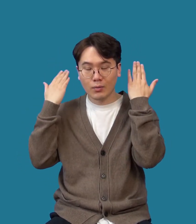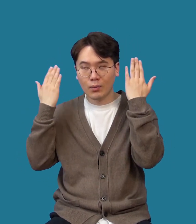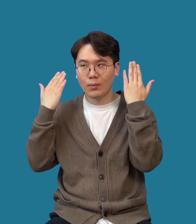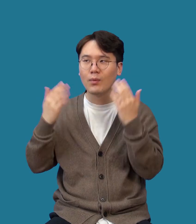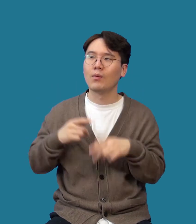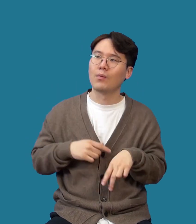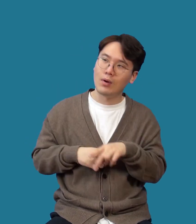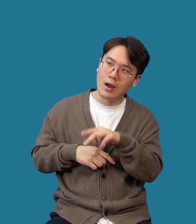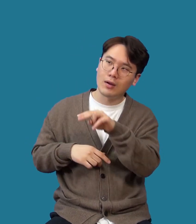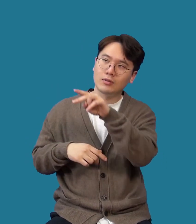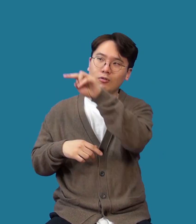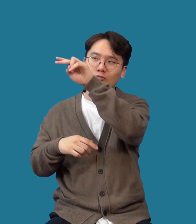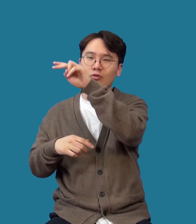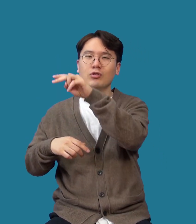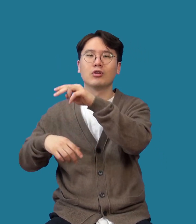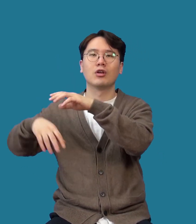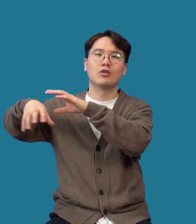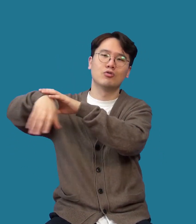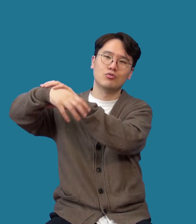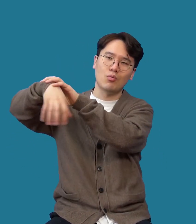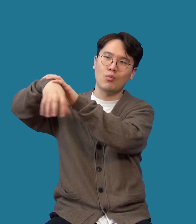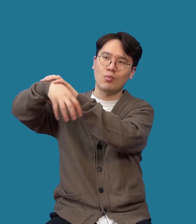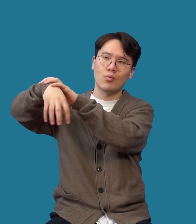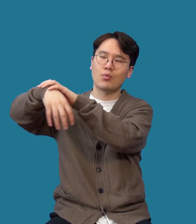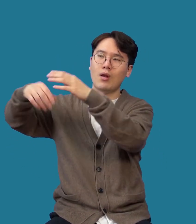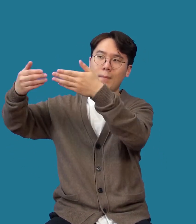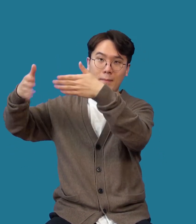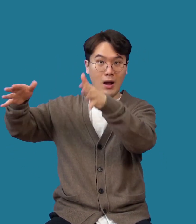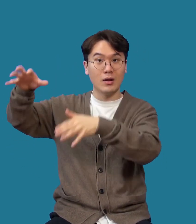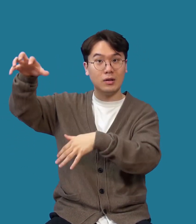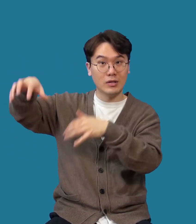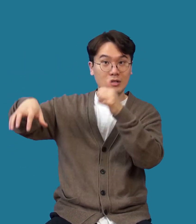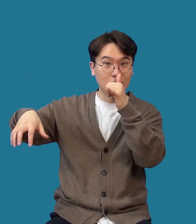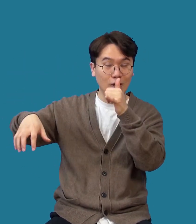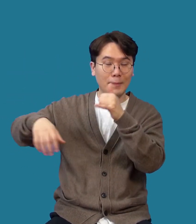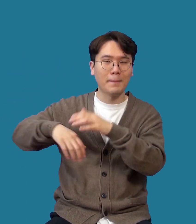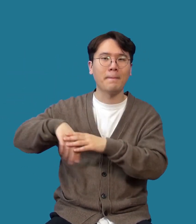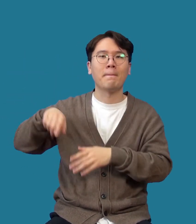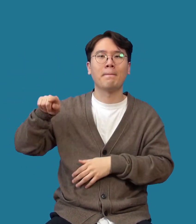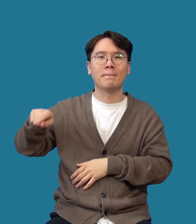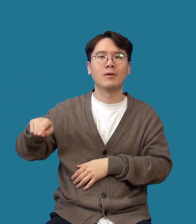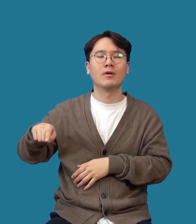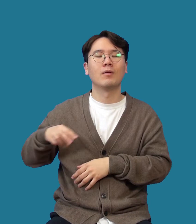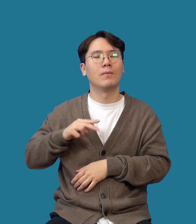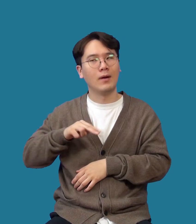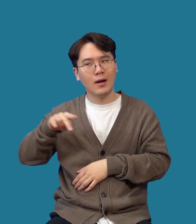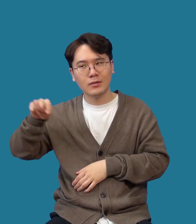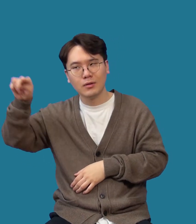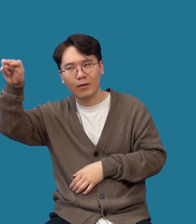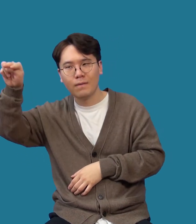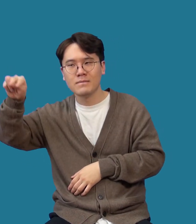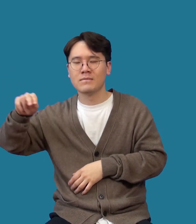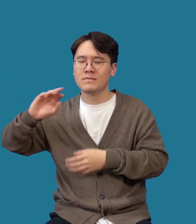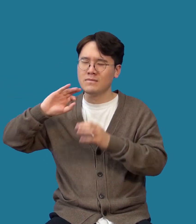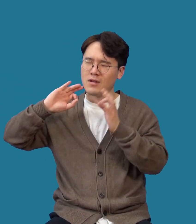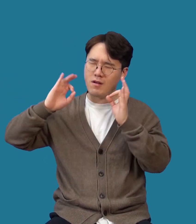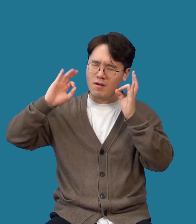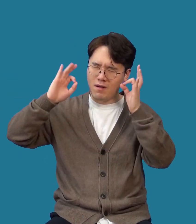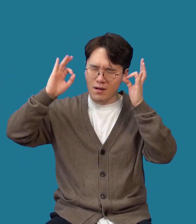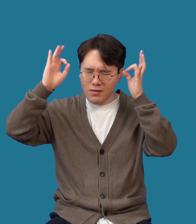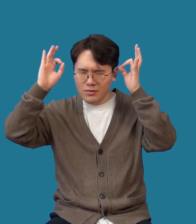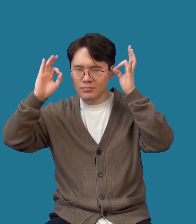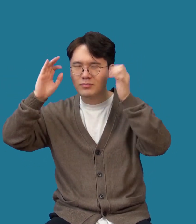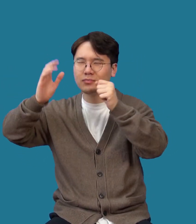이 종탑 위에 무슨 1인용 기도실이 있는 모양이죠. 거기 올라가서 마음을 다해서 하나님